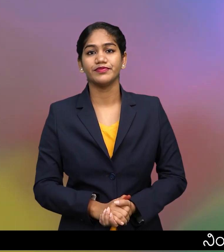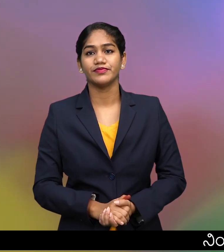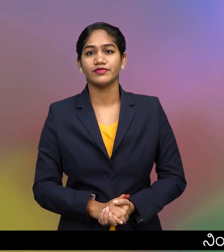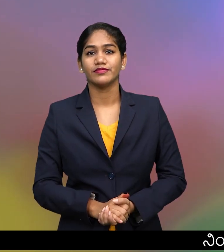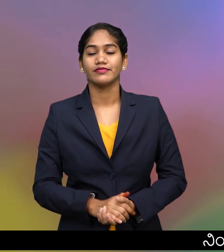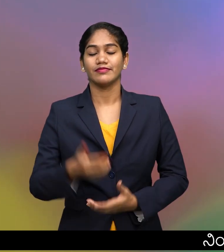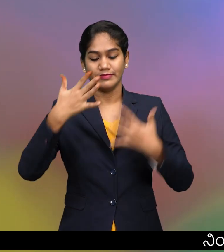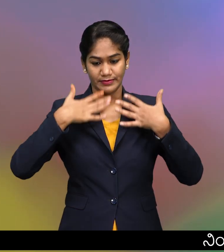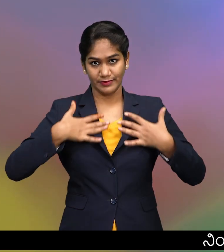ನಿಯಂತ್ರಿಸುತ್ತದೆ.